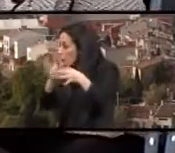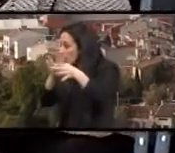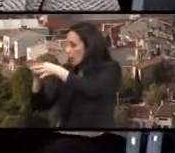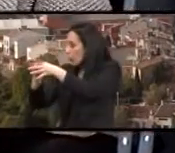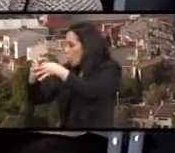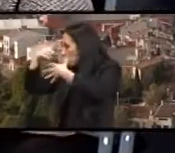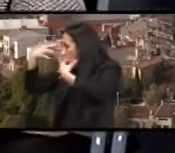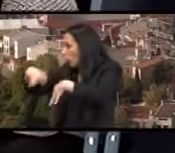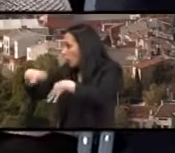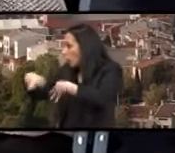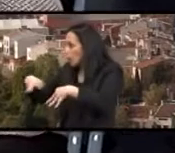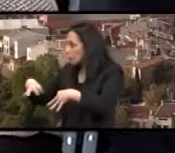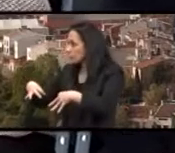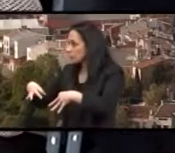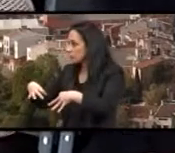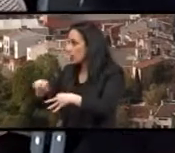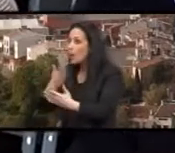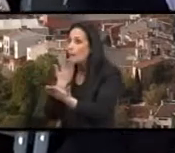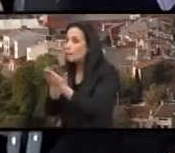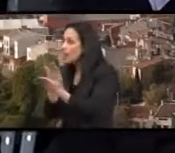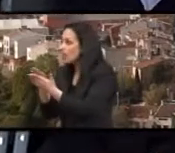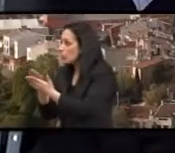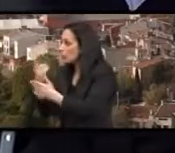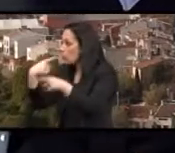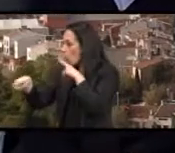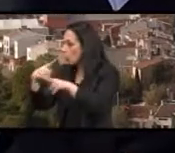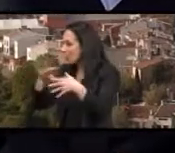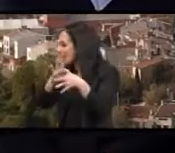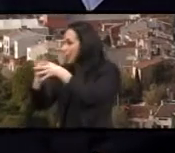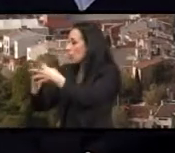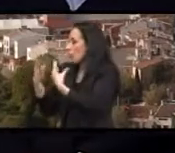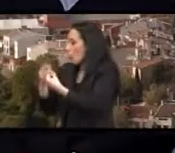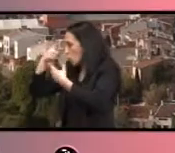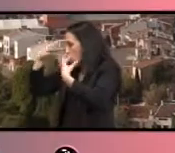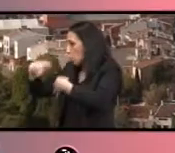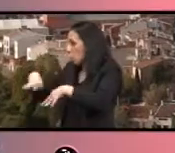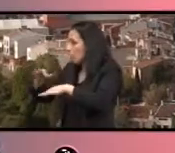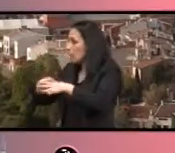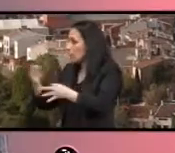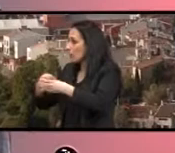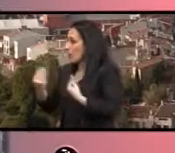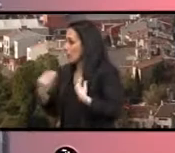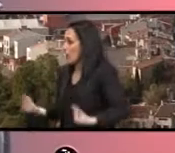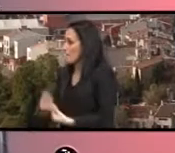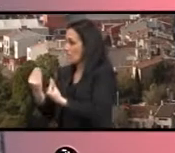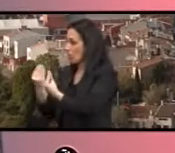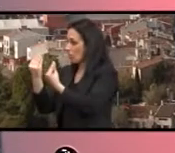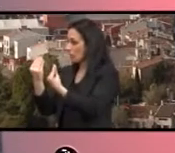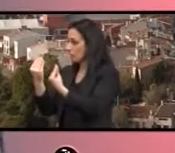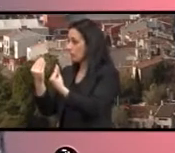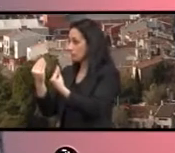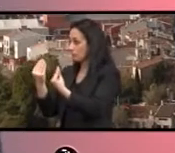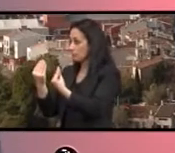no ens mereixem per tindre una millor qualitat de vida que tothom vol. Oriol, que estàs comentant, no les persones amb discapacitat necessiten d'una